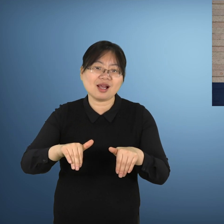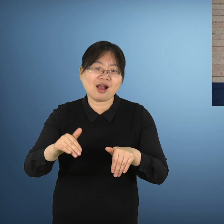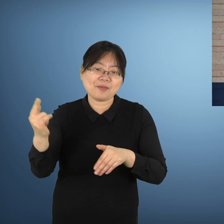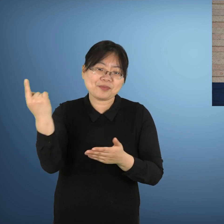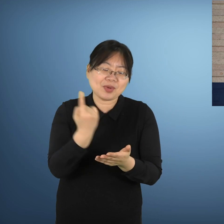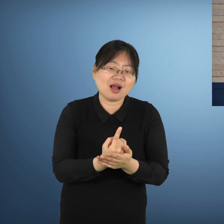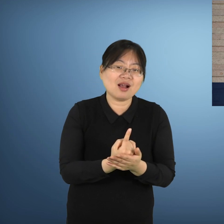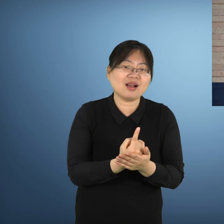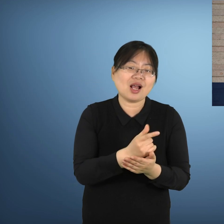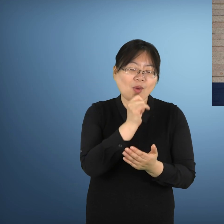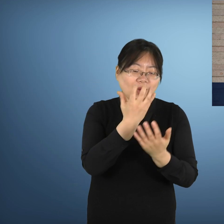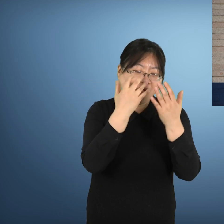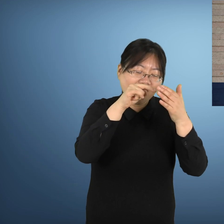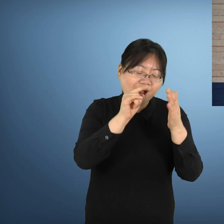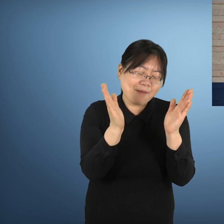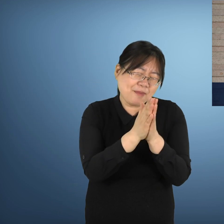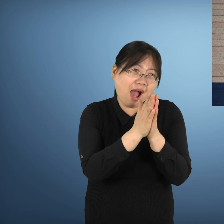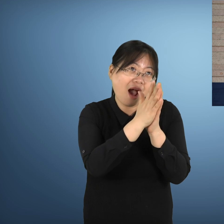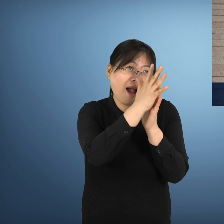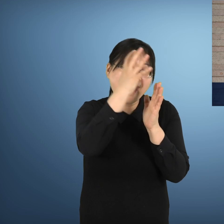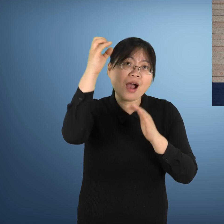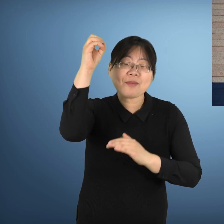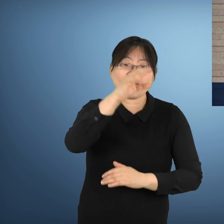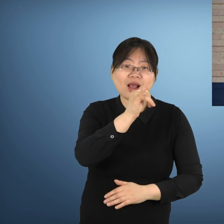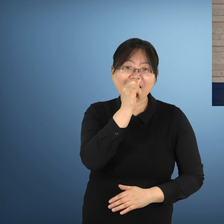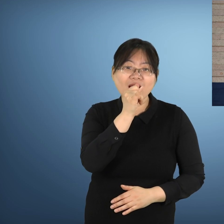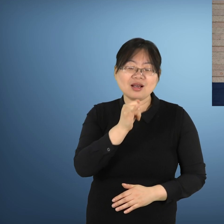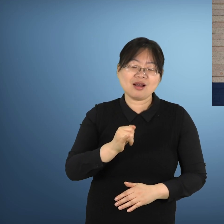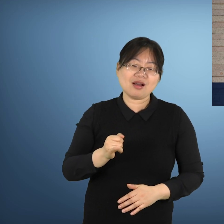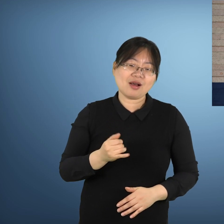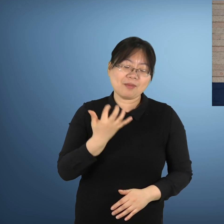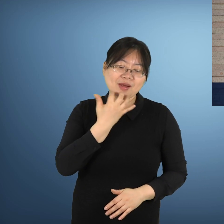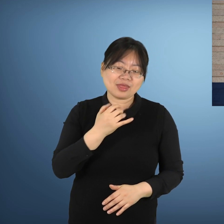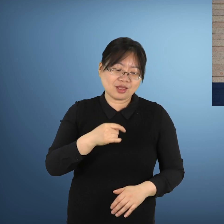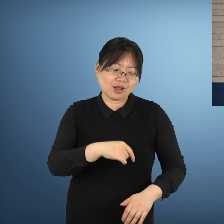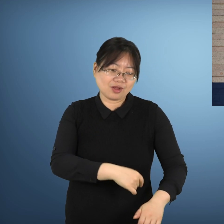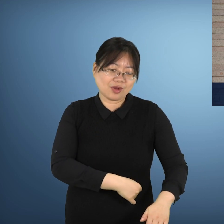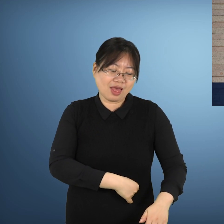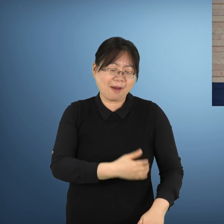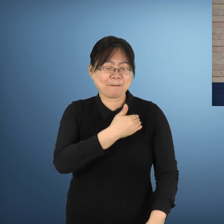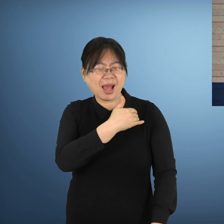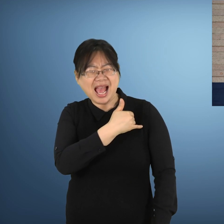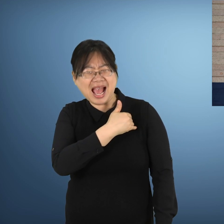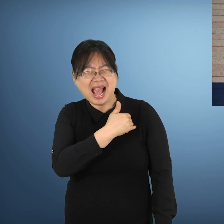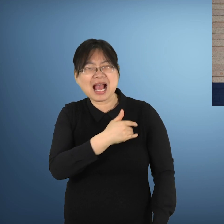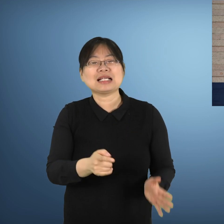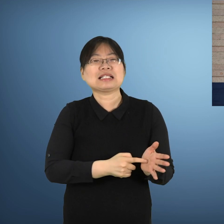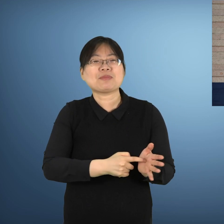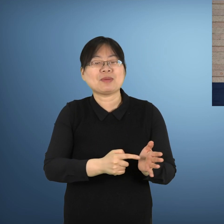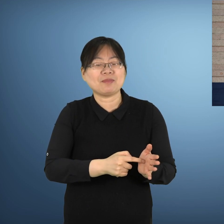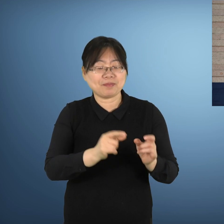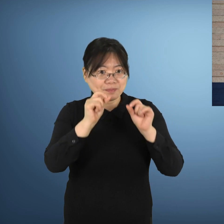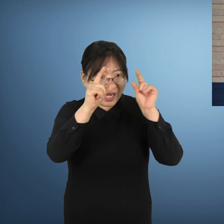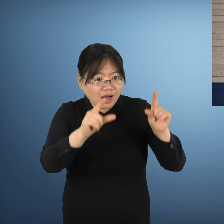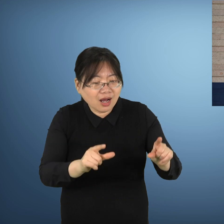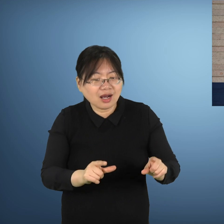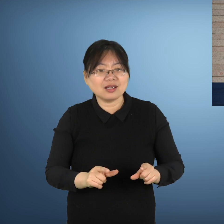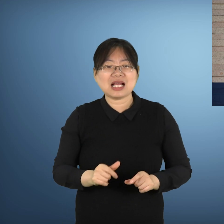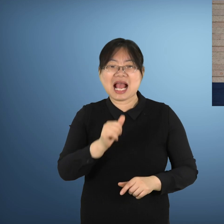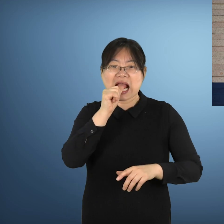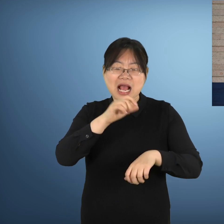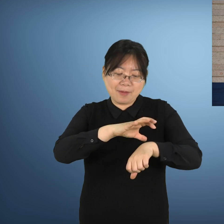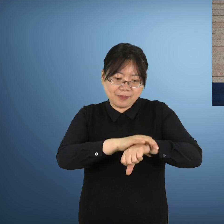옥중에 광채가 빛나며 또 베드로의 옆구리를 쳐 깨워 이르되 급히 일어나라 하니 쇠사슬이 그